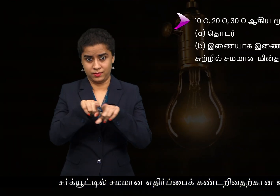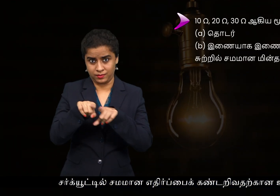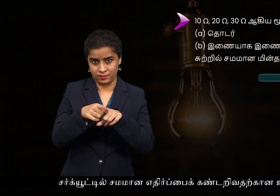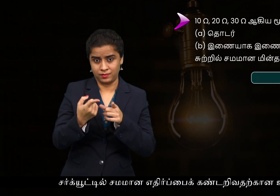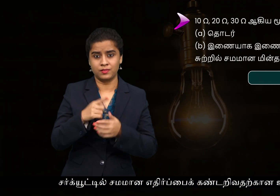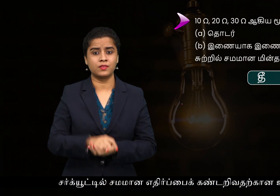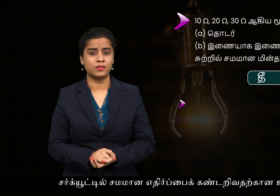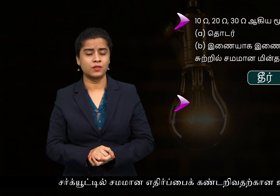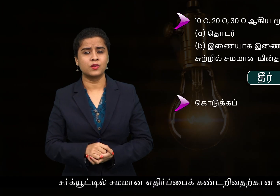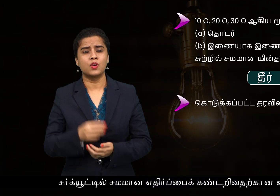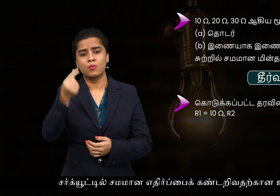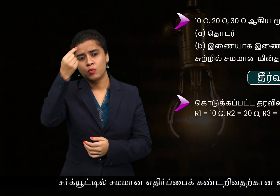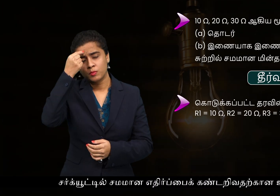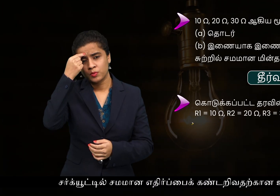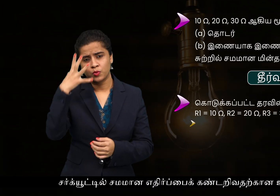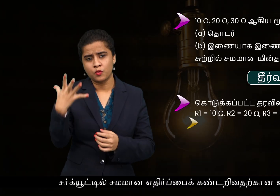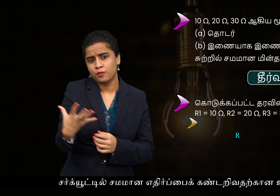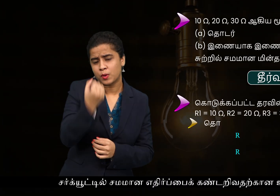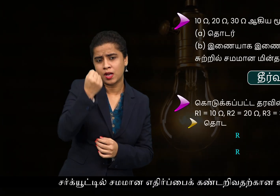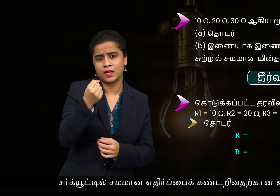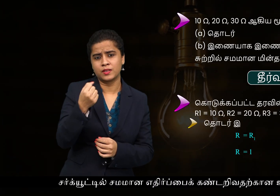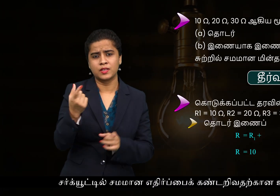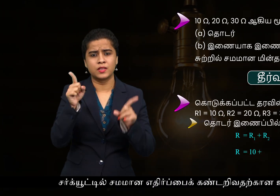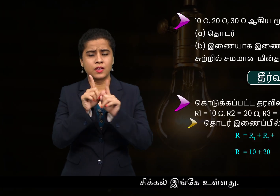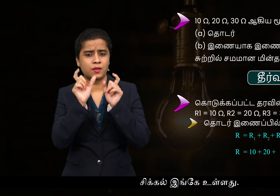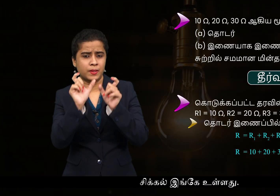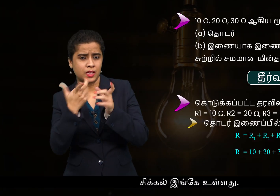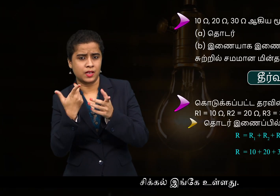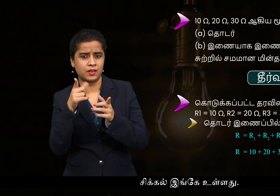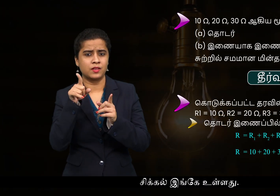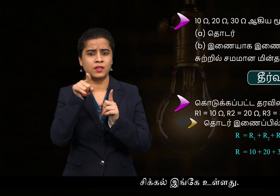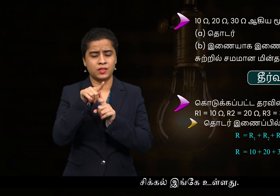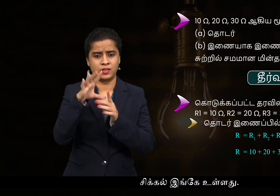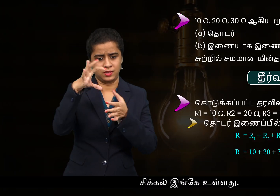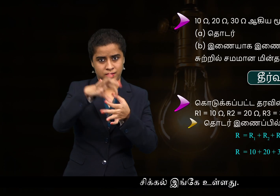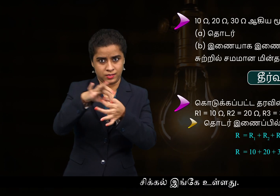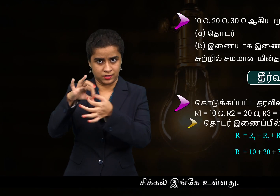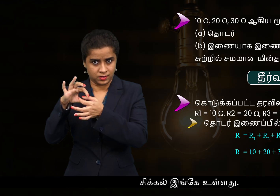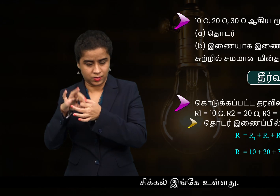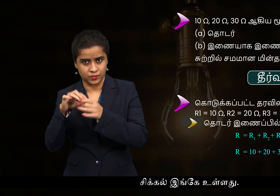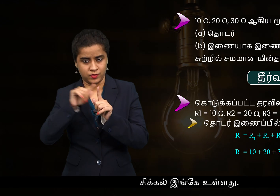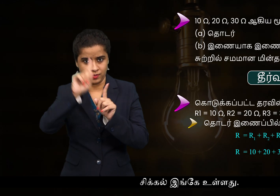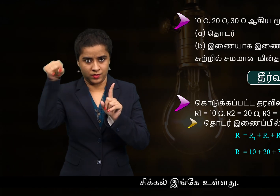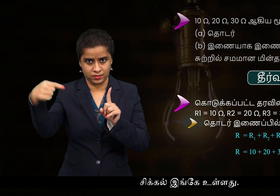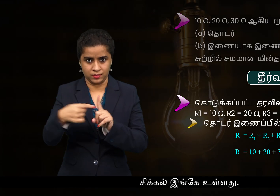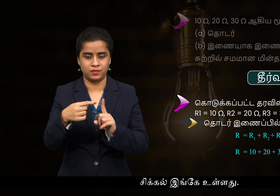மின்சுற்றில் சமமான மின்தடையை கண்டறிவதற்கான உதாரண சிக்கல் இங்கே உள்ளது.